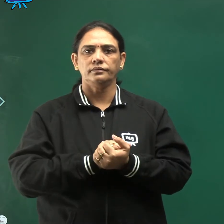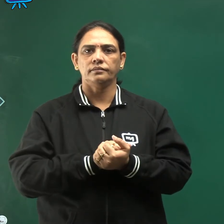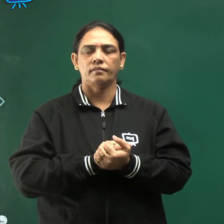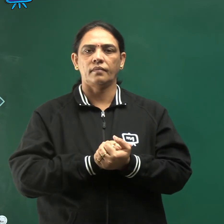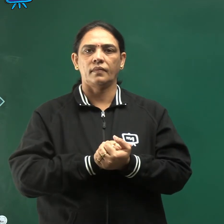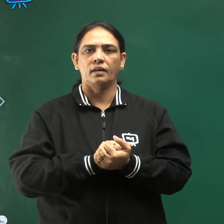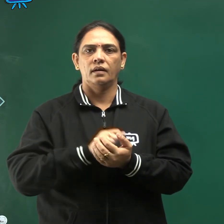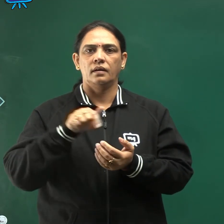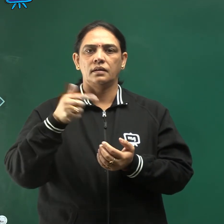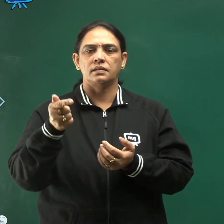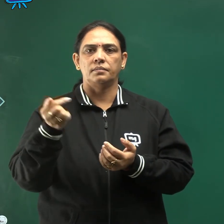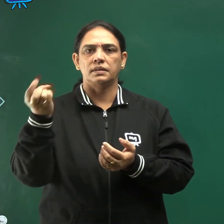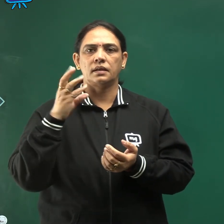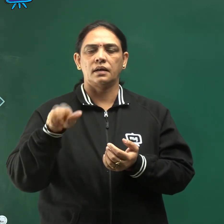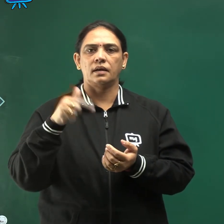किसी भी संख्या के